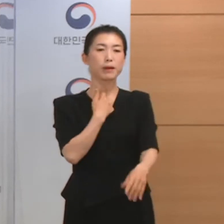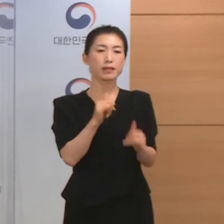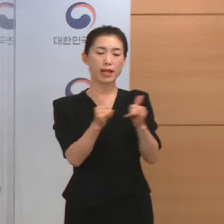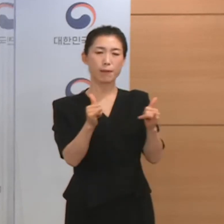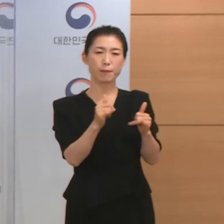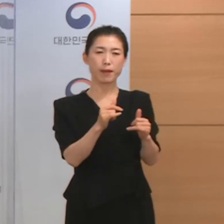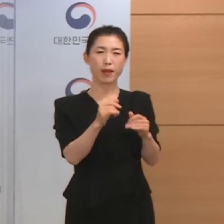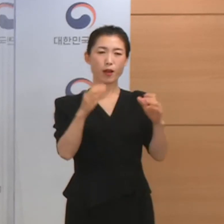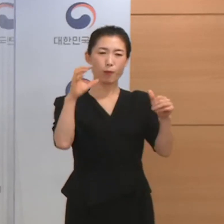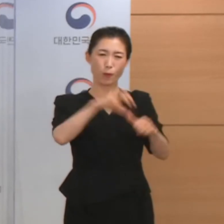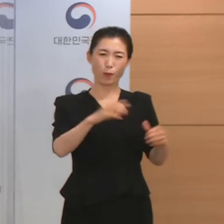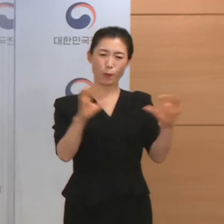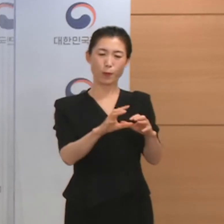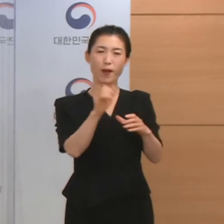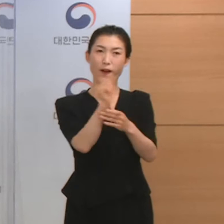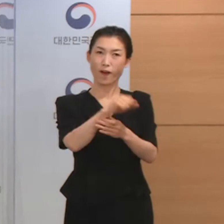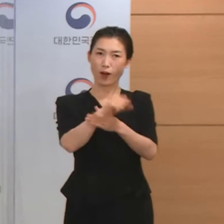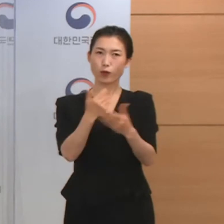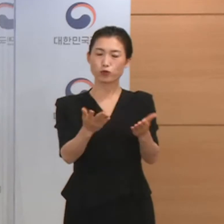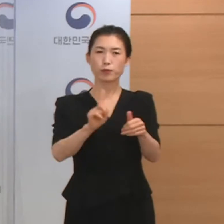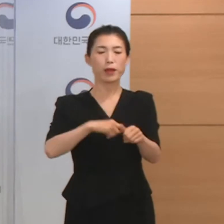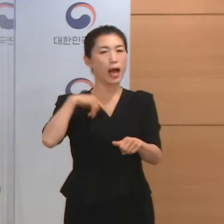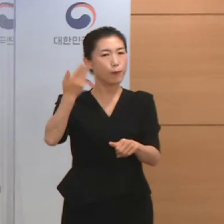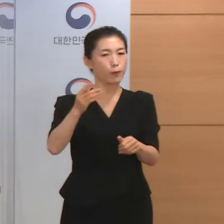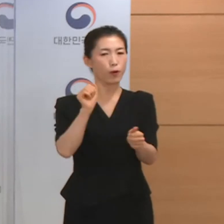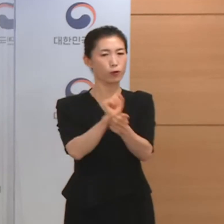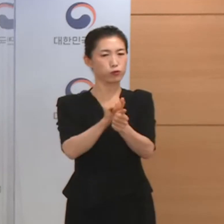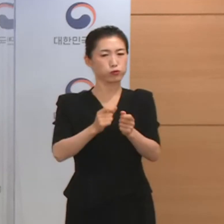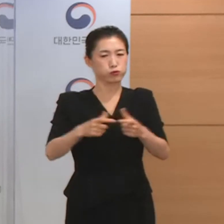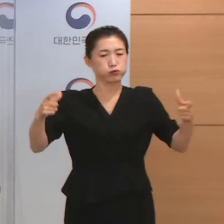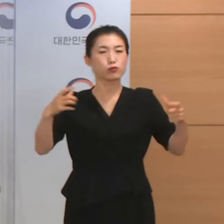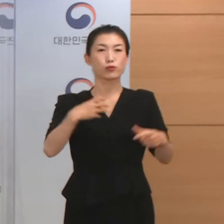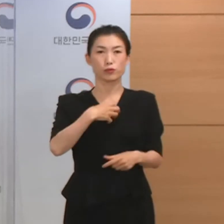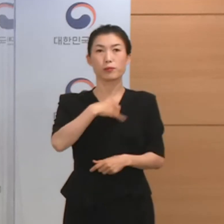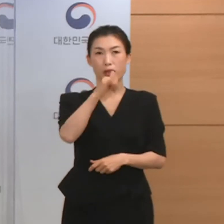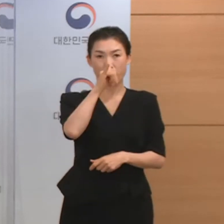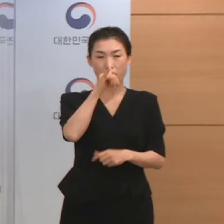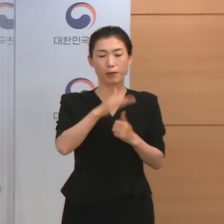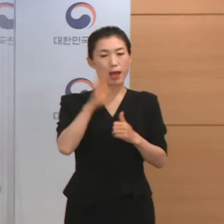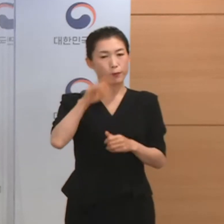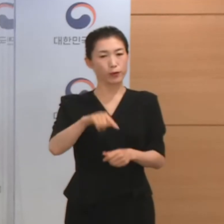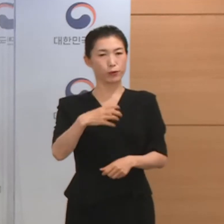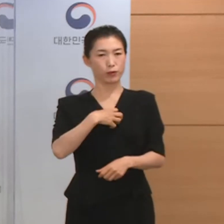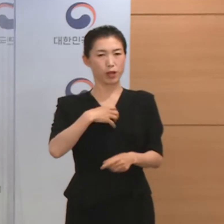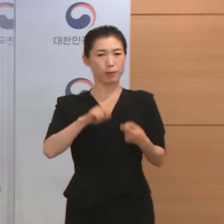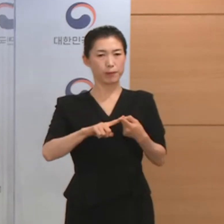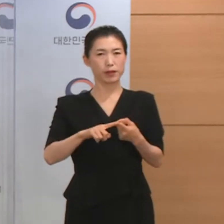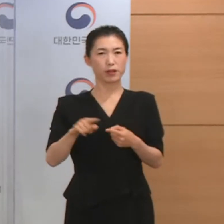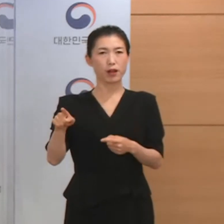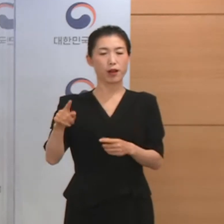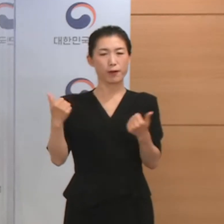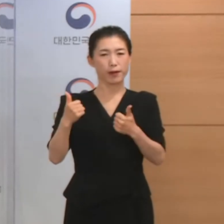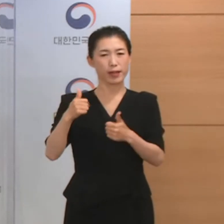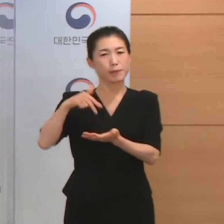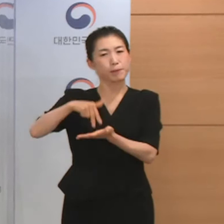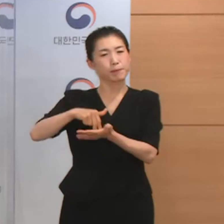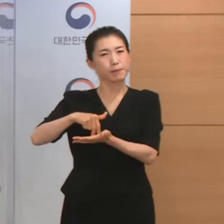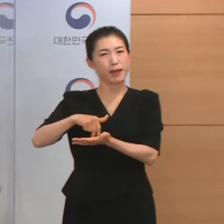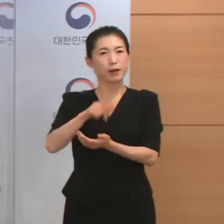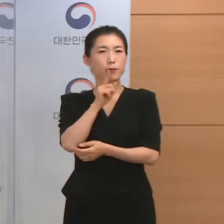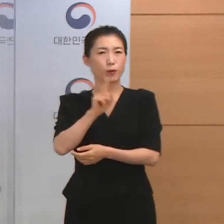부분 올라가는 부분도 있을 것 같습니다. 이런 위험성에 대해서는 어떻게 평가했는지 궁금합니다.